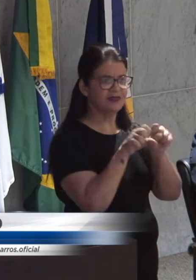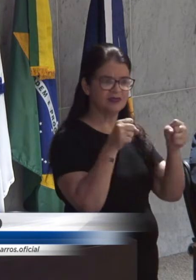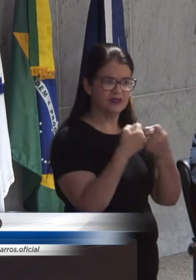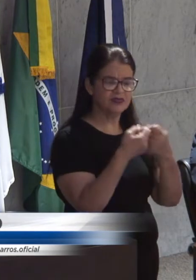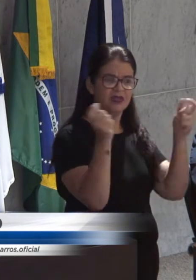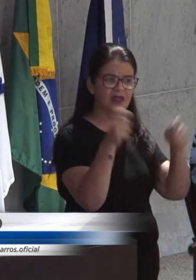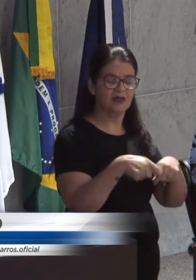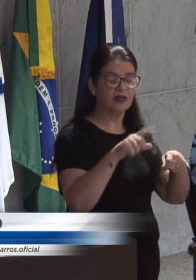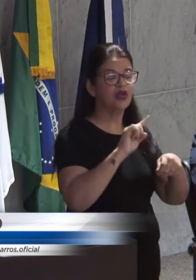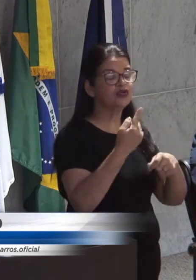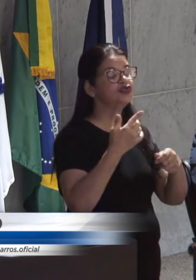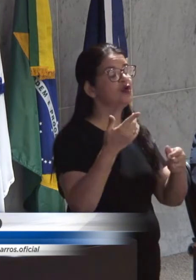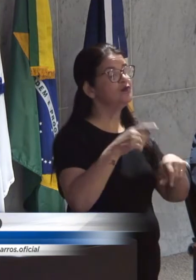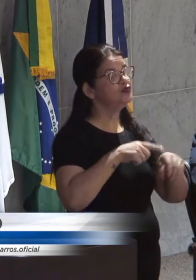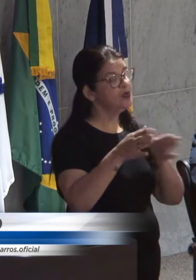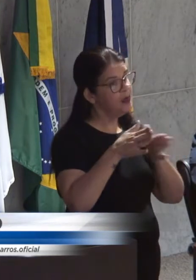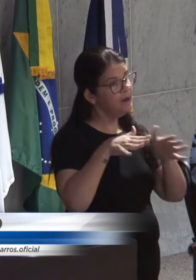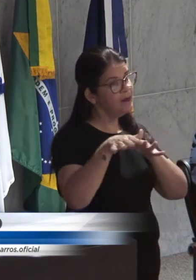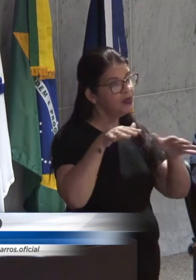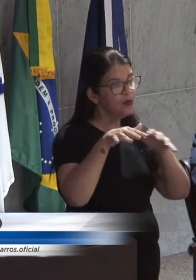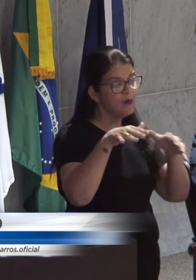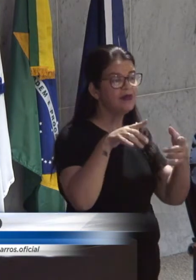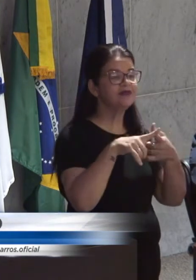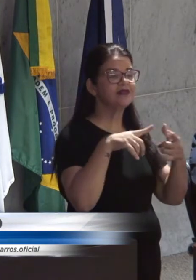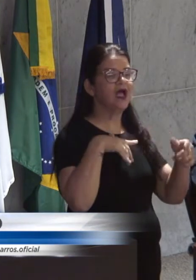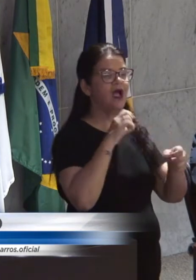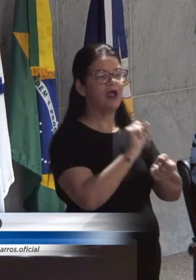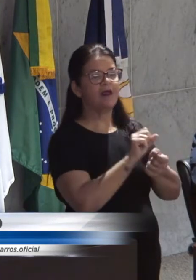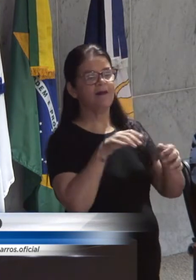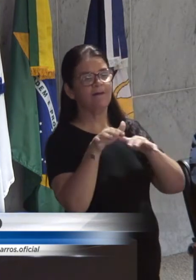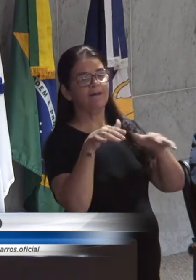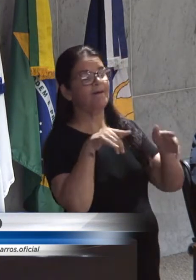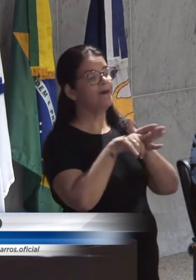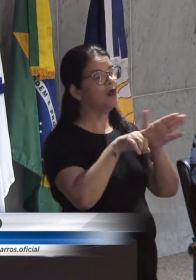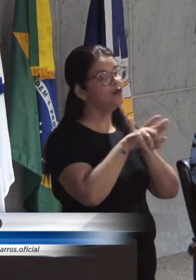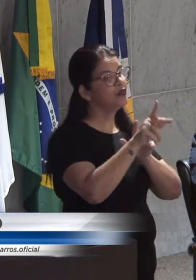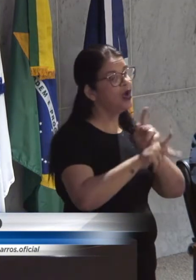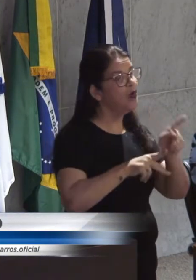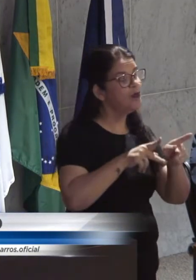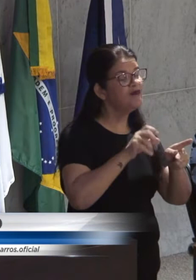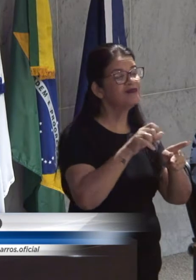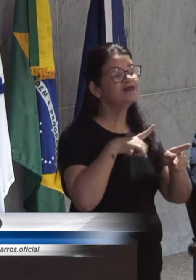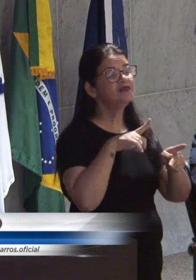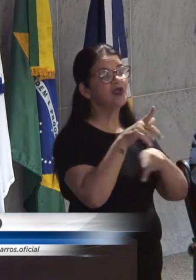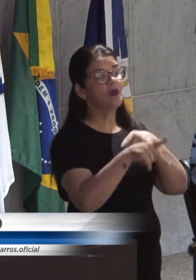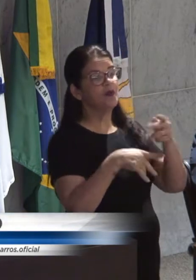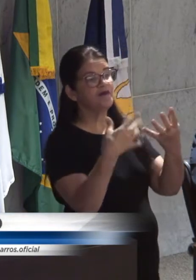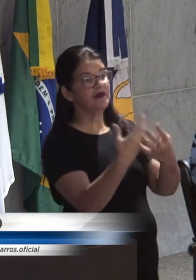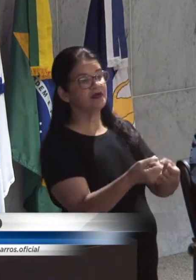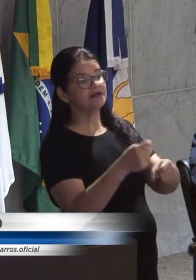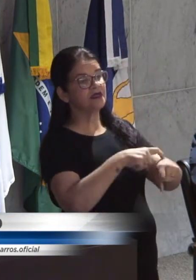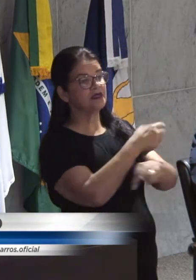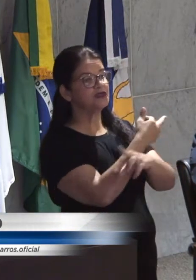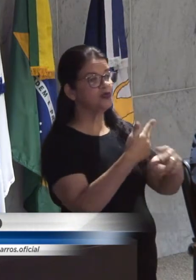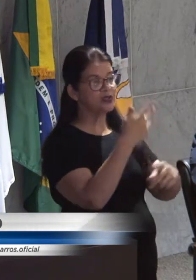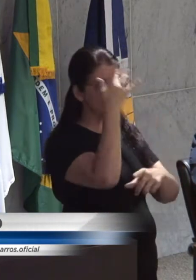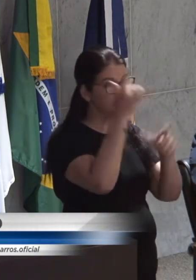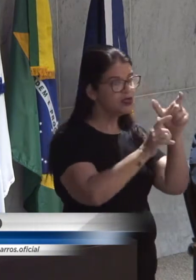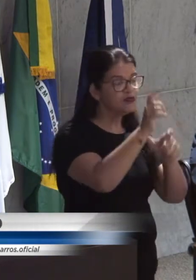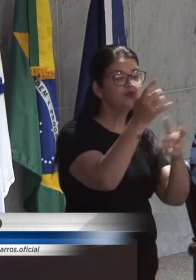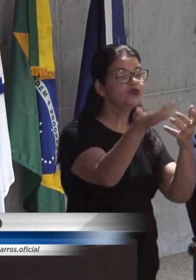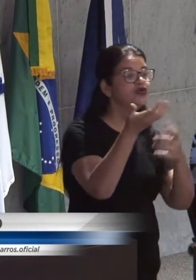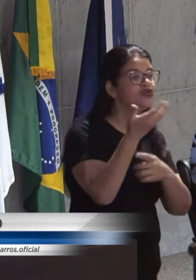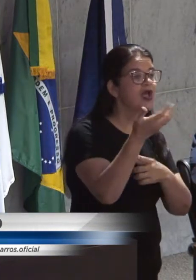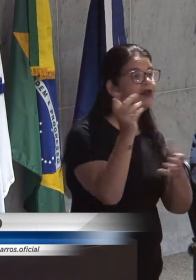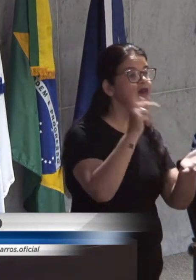de mobilização. E mobilizar o povo, perguntar ao povo se o povo aceita essa situação, se as pessoas querem,